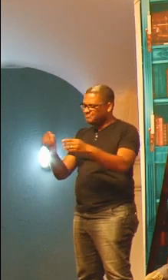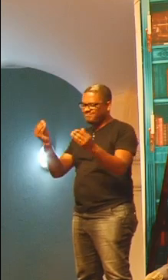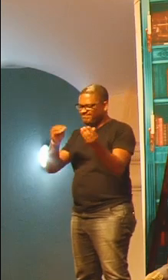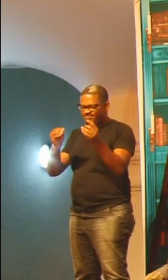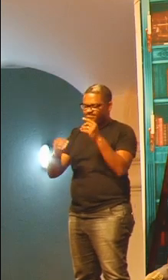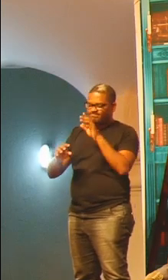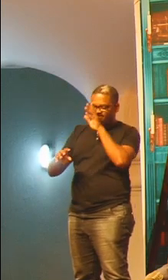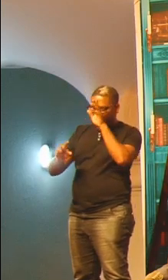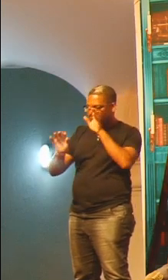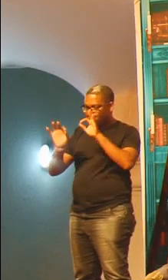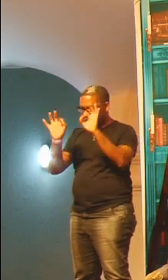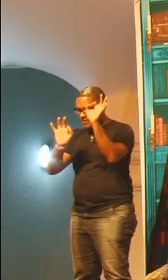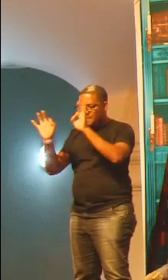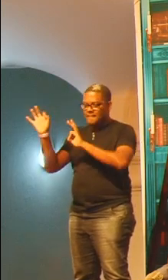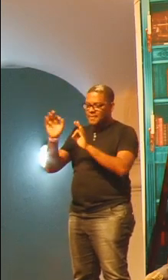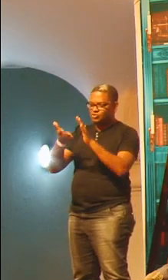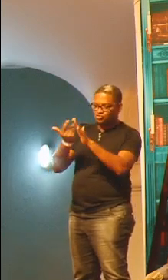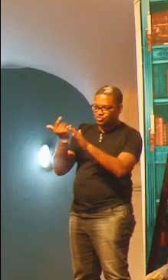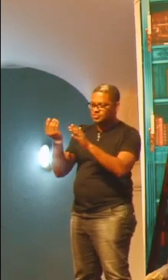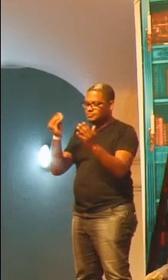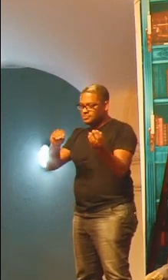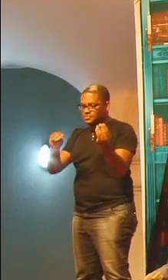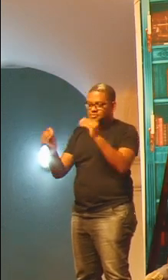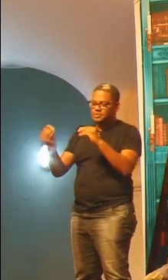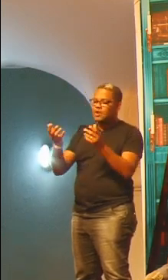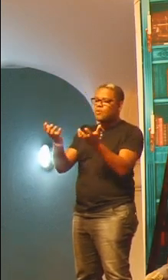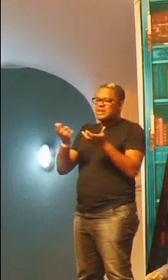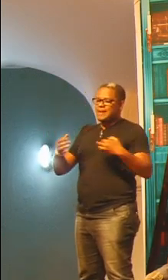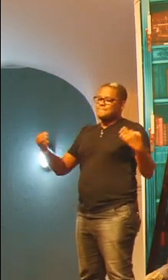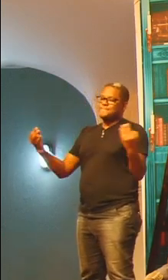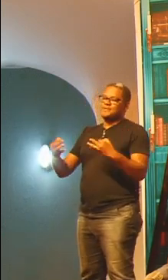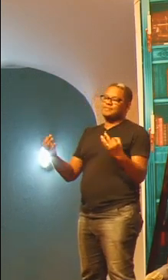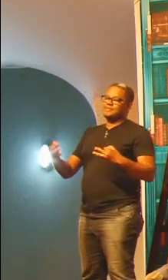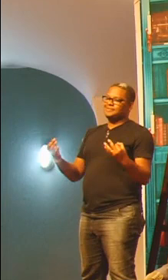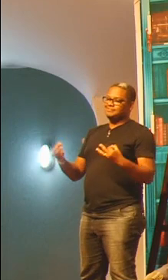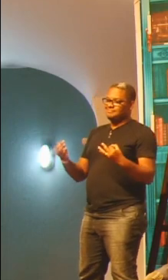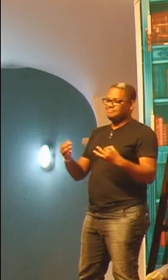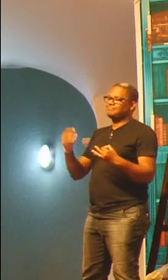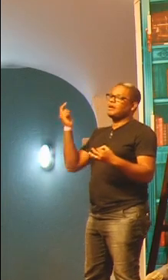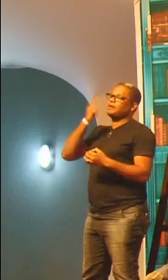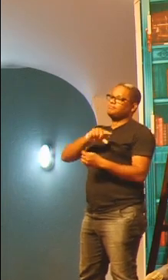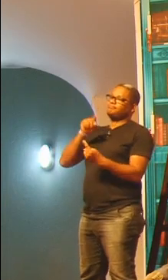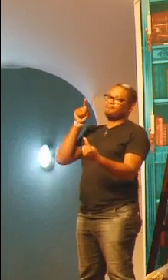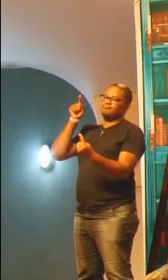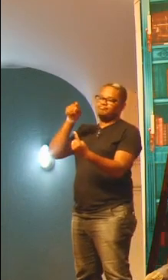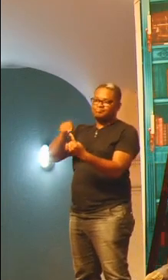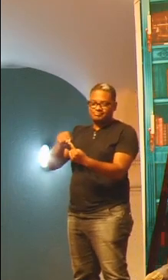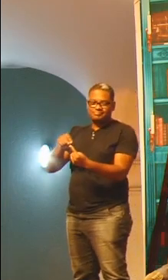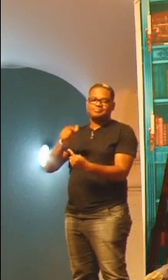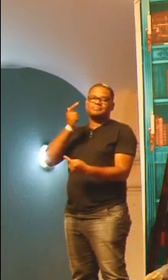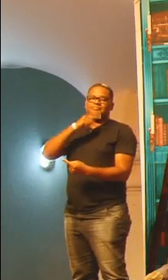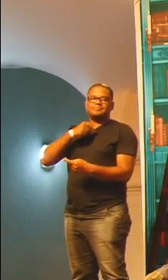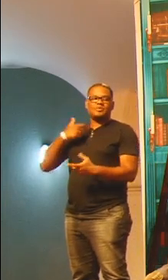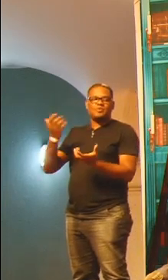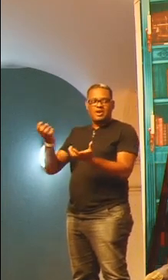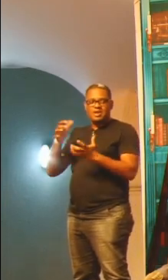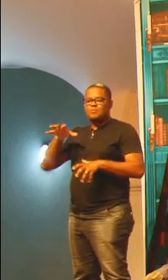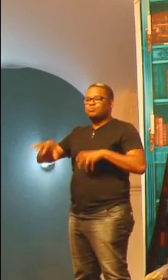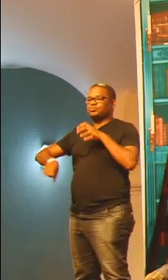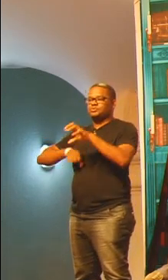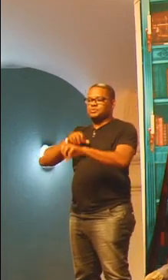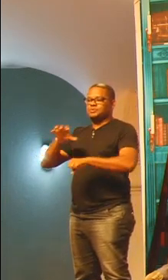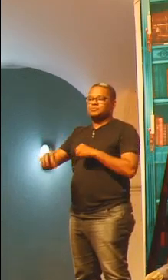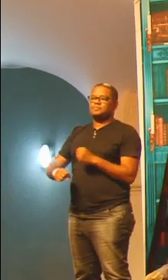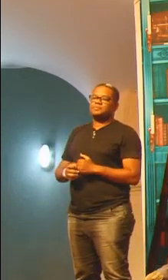daí. E é isso, né? Eu queria essa perfeição. Não estou dizendo que eu atingi alguma perfeição, mas eu busquei